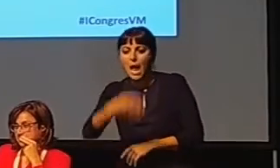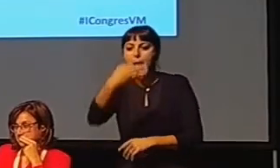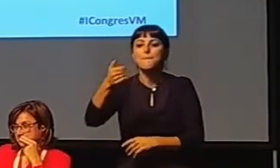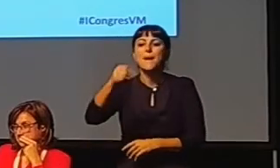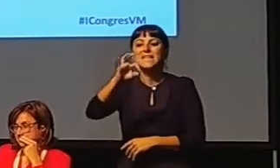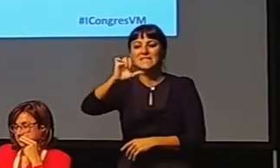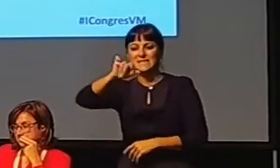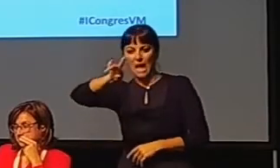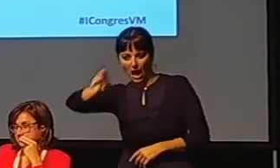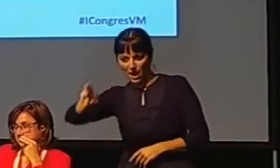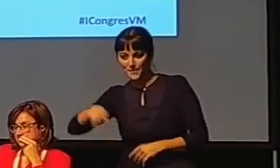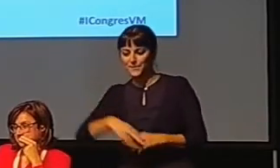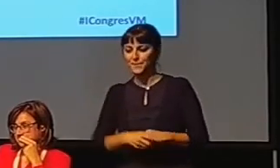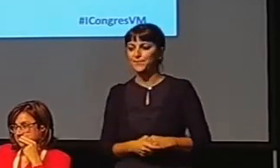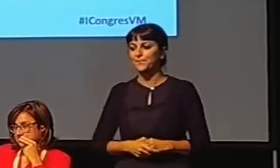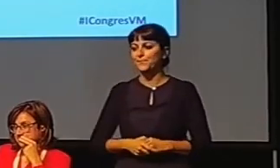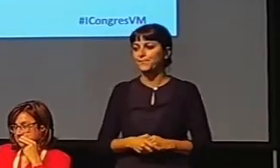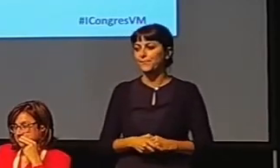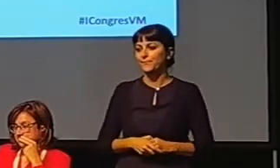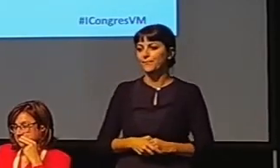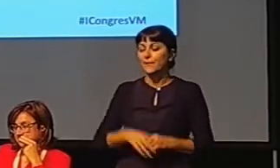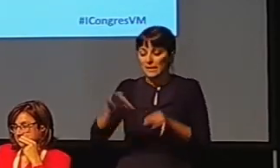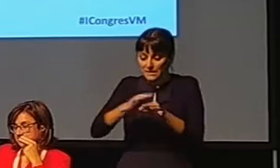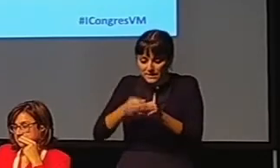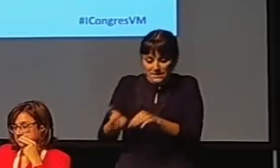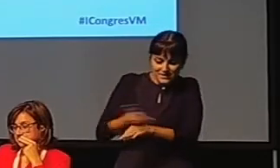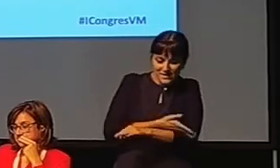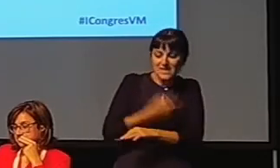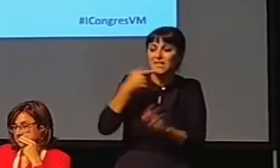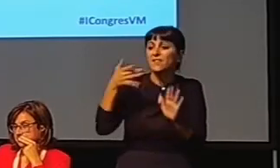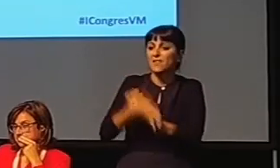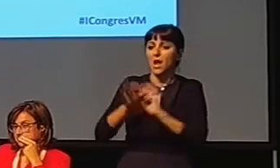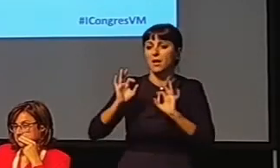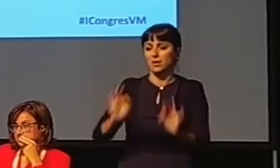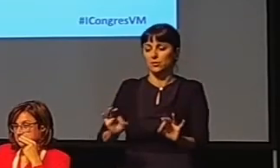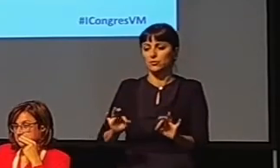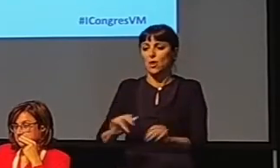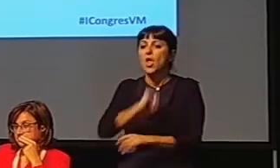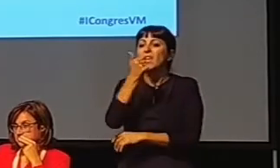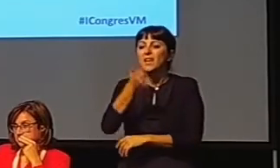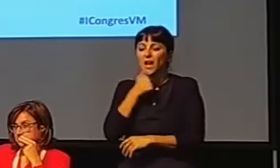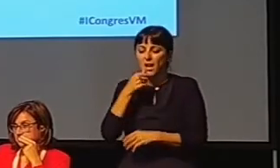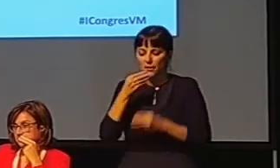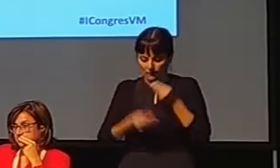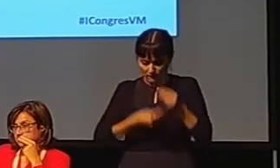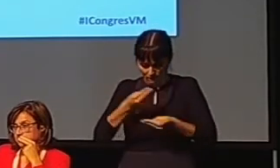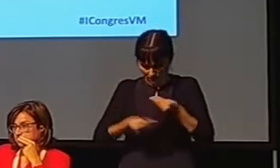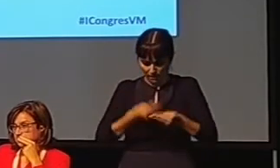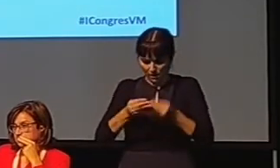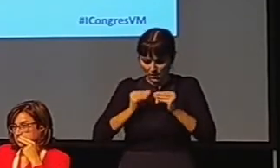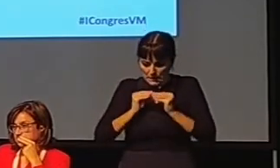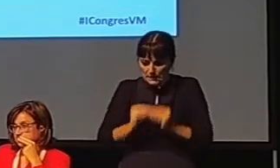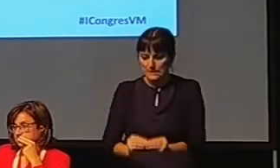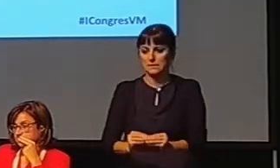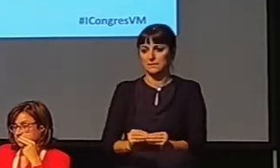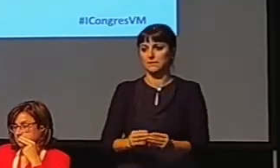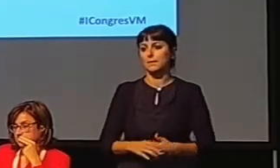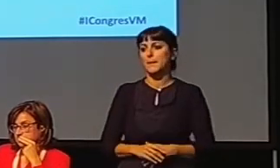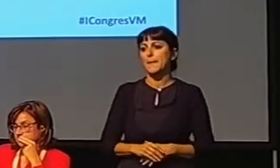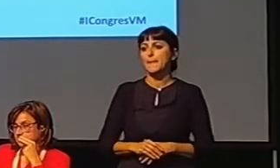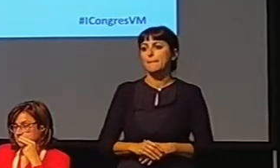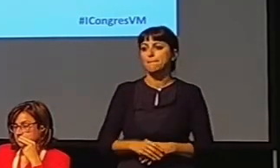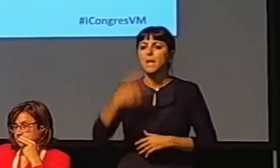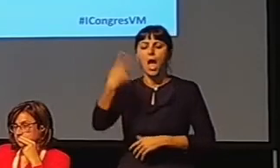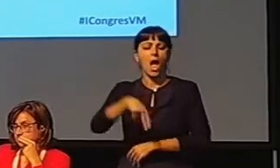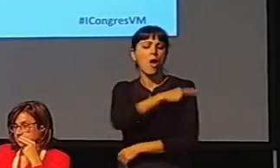Embastar, vale? Significa això. És com, qui està articulant què? Tenir un supermega